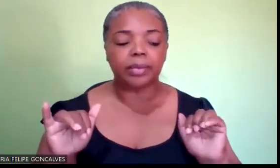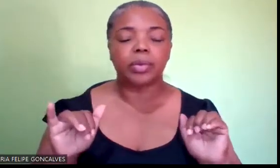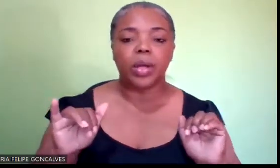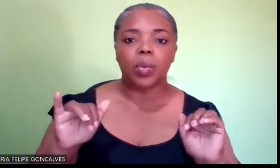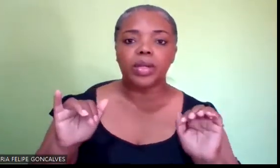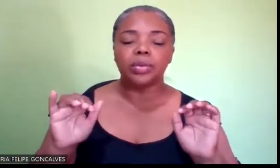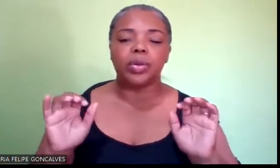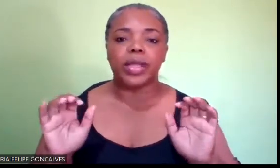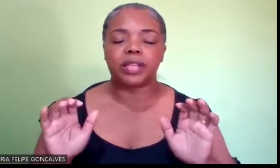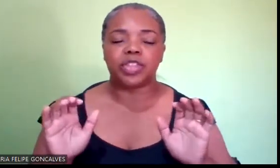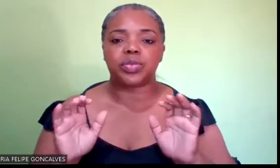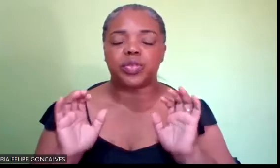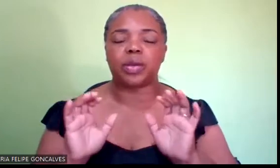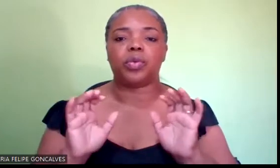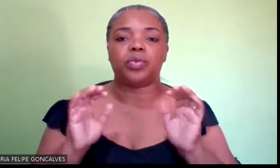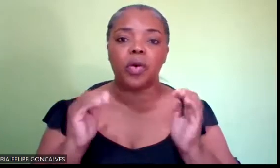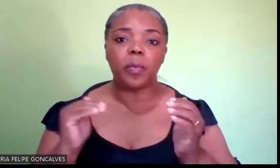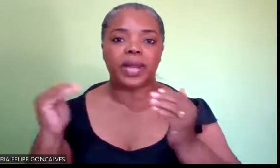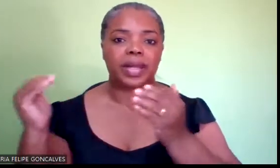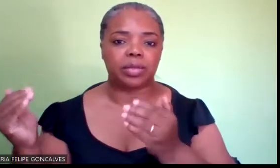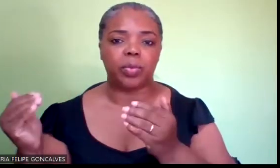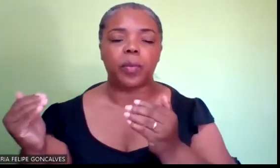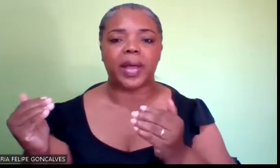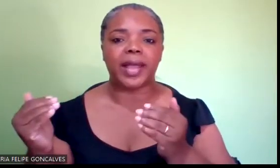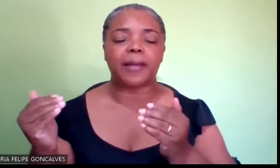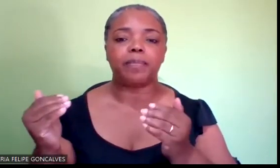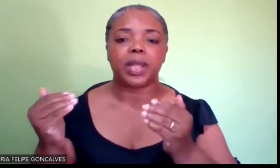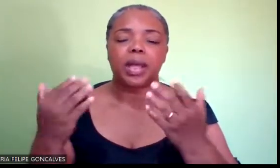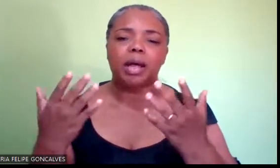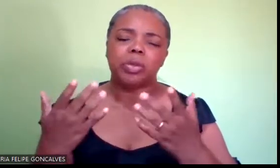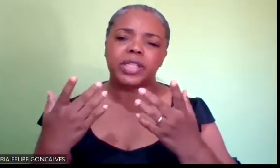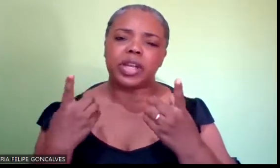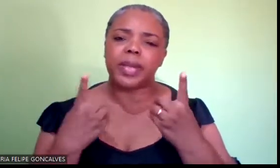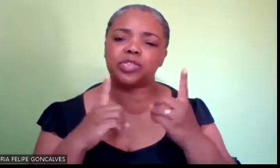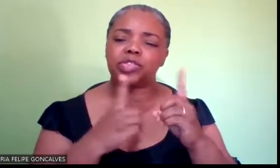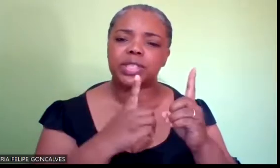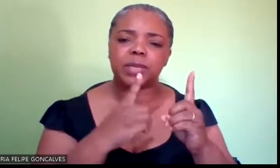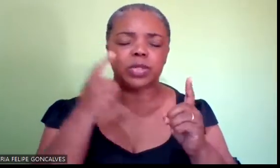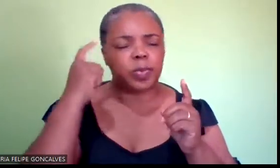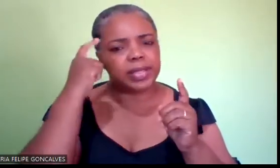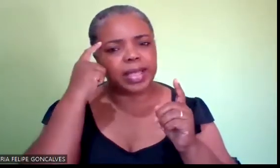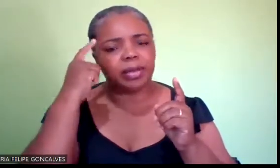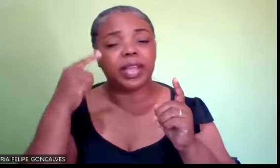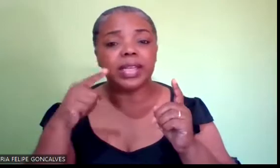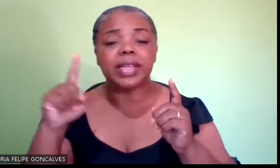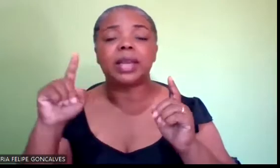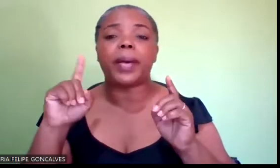Então, quando Jesus falou, vou para a casa do meu pai, automaticamente os discípulos pensaram que ele ia para